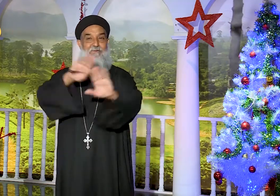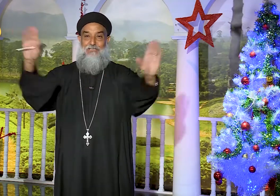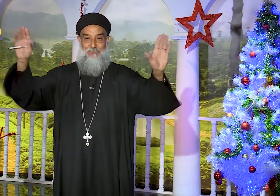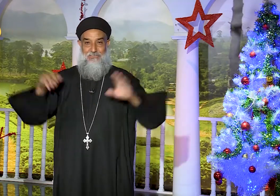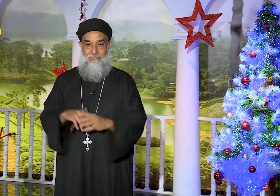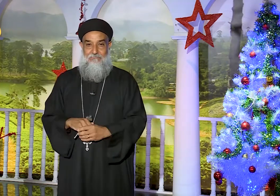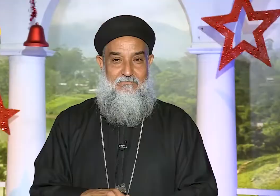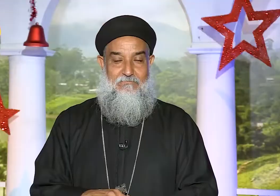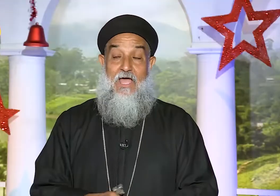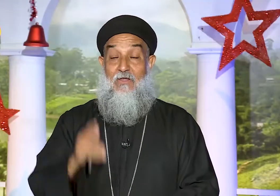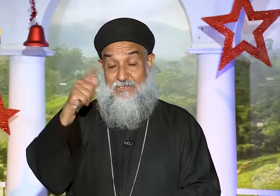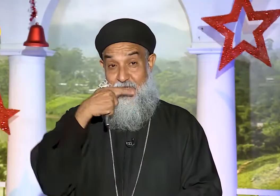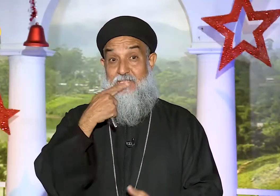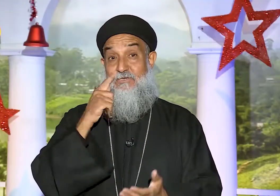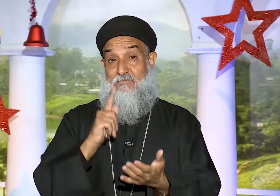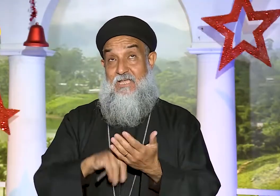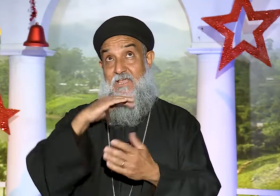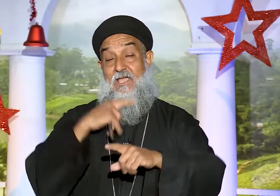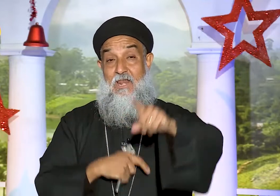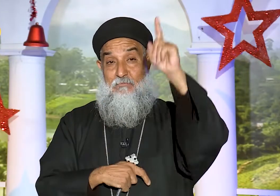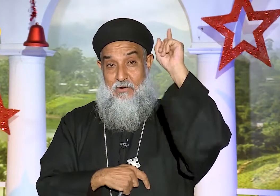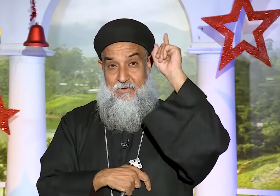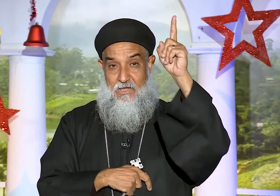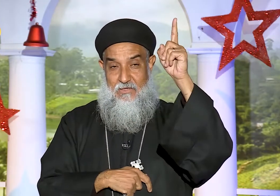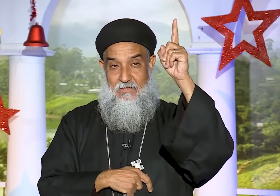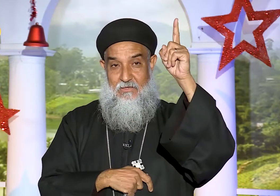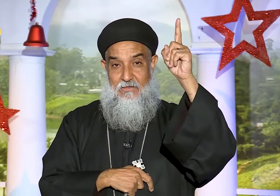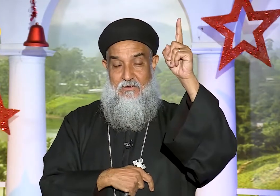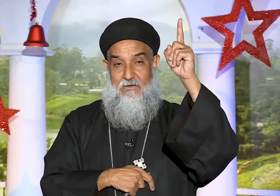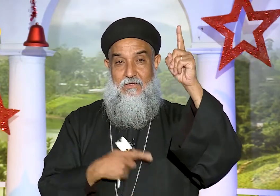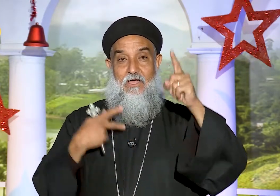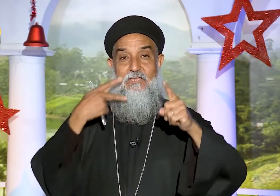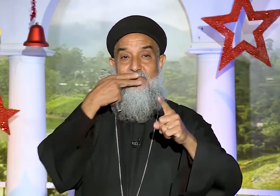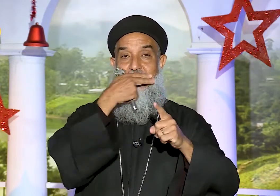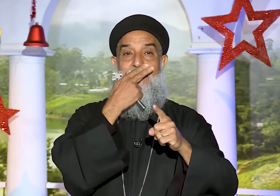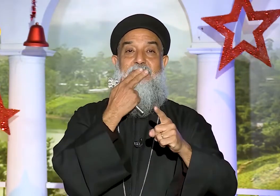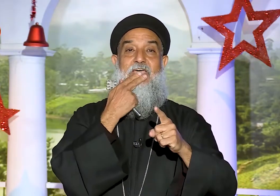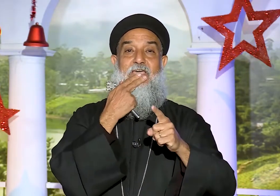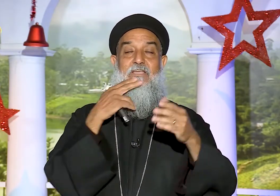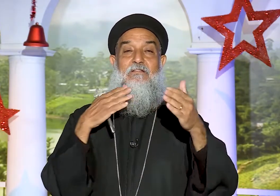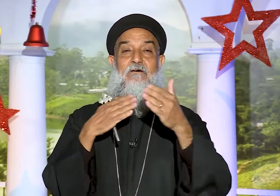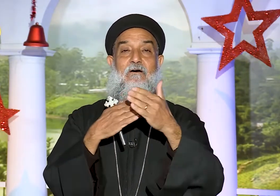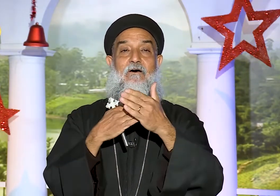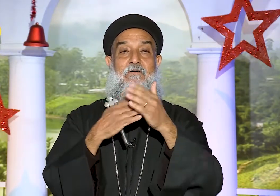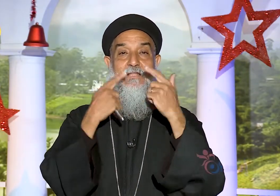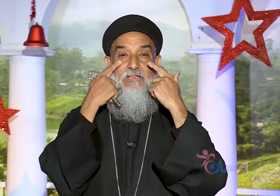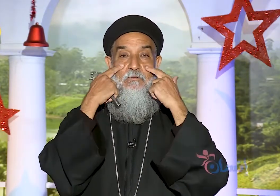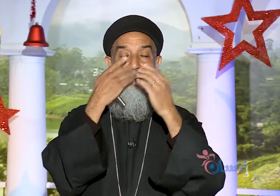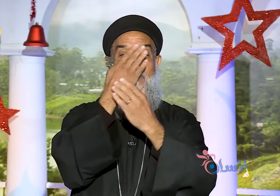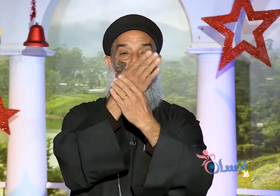ينفعش. قال له عشان انت مش مصدق كلام ربنا هتفضل ساكت لغايه لما